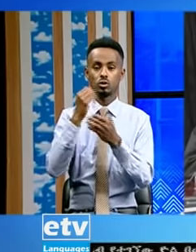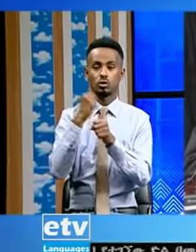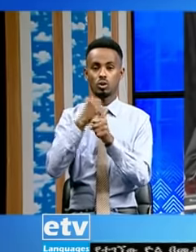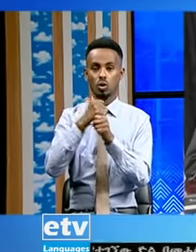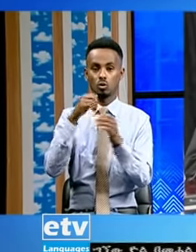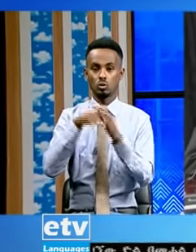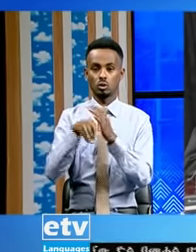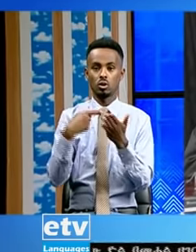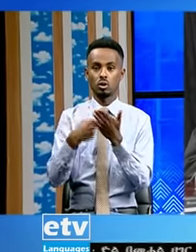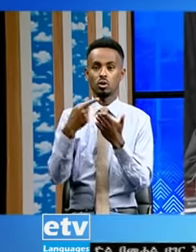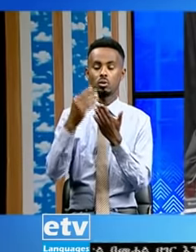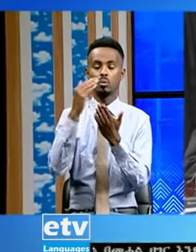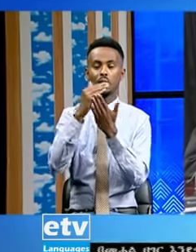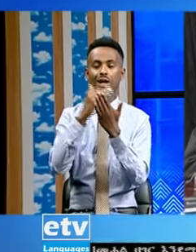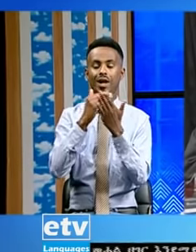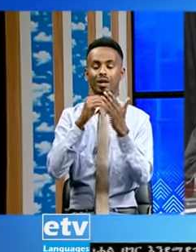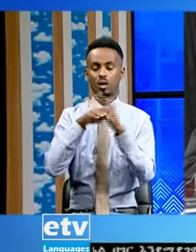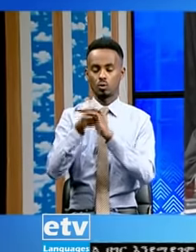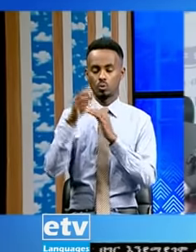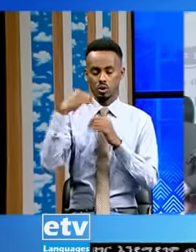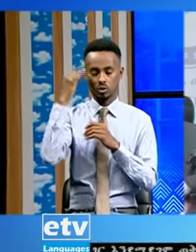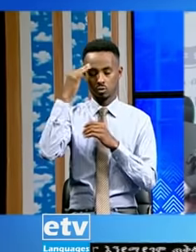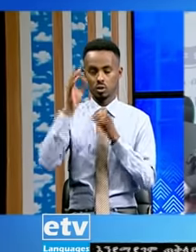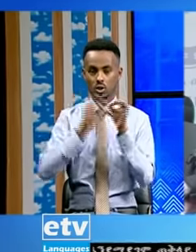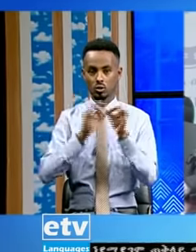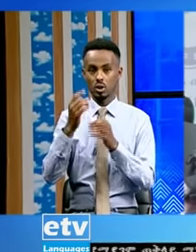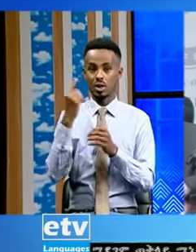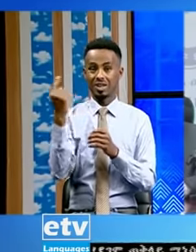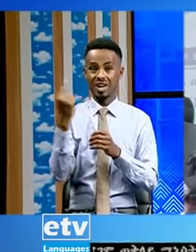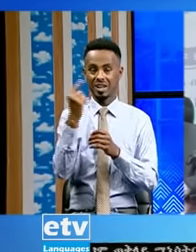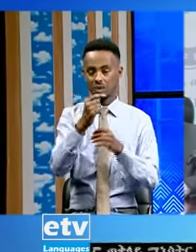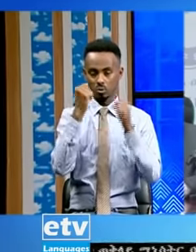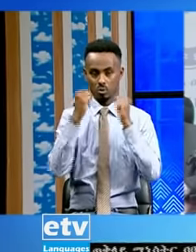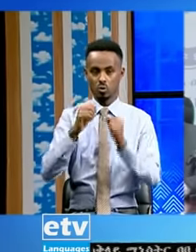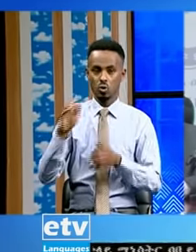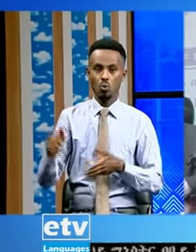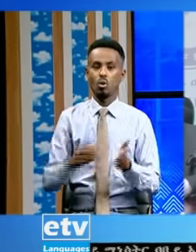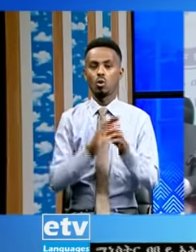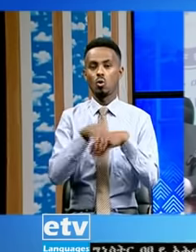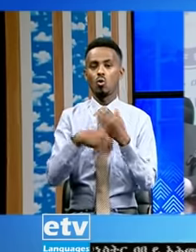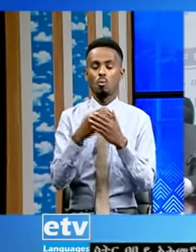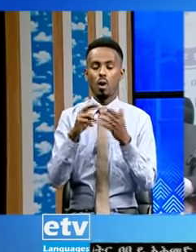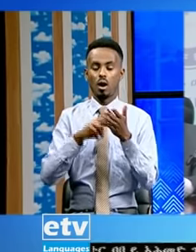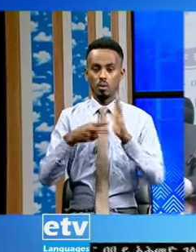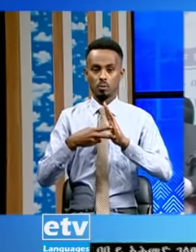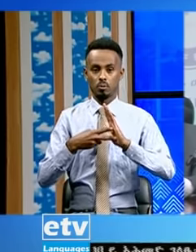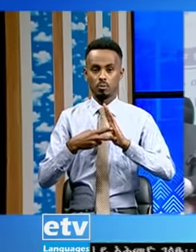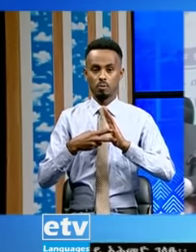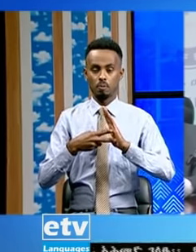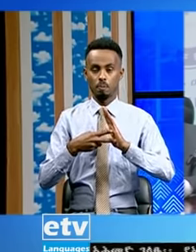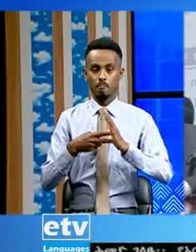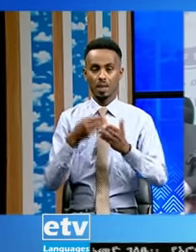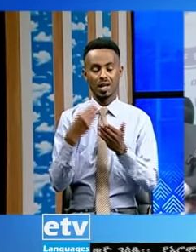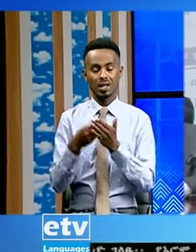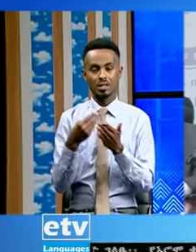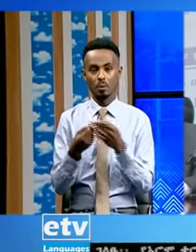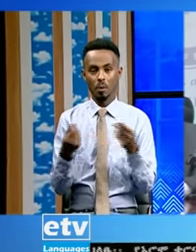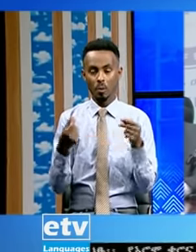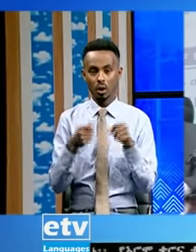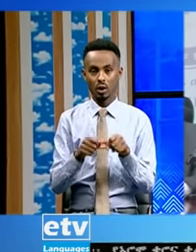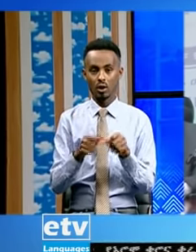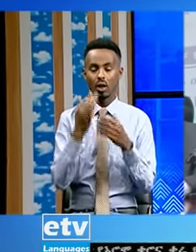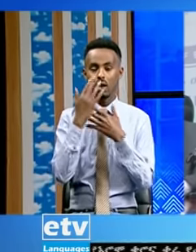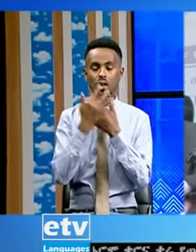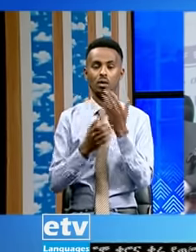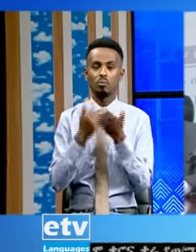ውስጥም እነዚህን መከታታቸውን ሚኒስትሩ ተናግረዋል። ያንዳንዱ በሚችለው መንገድ ሁሉ ማለትም ገንዘብ በማዋጣት